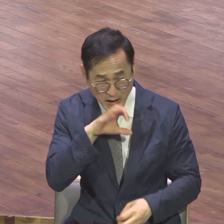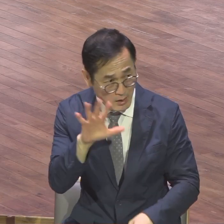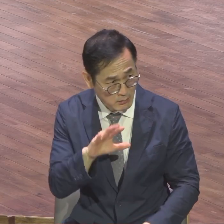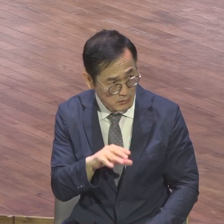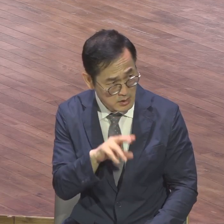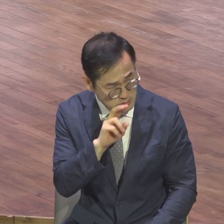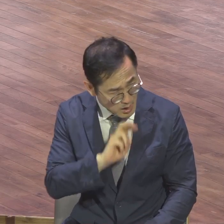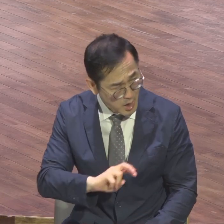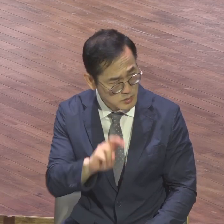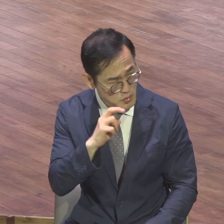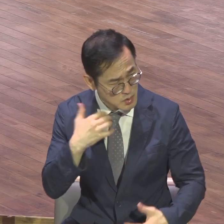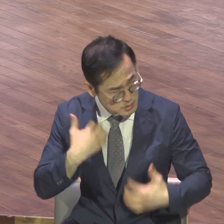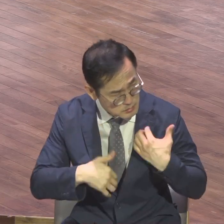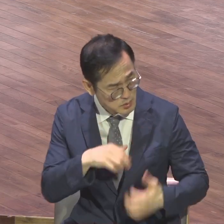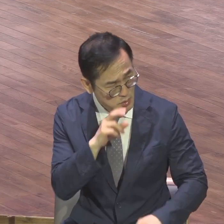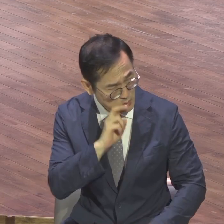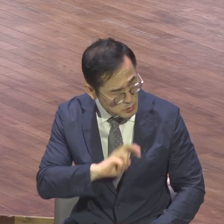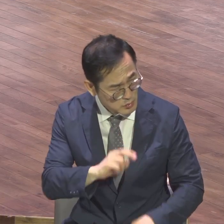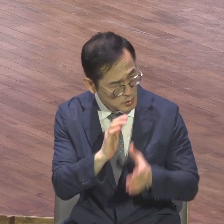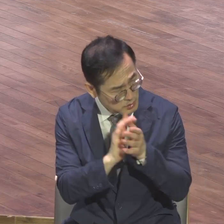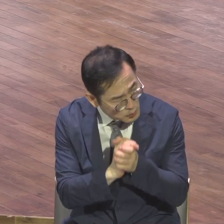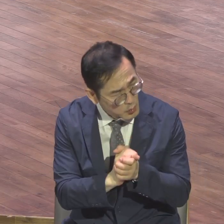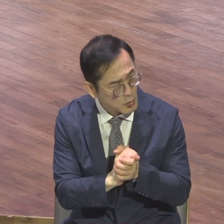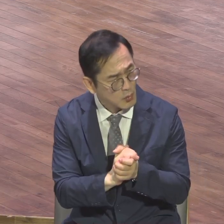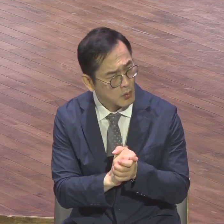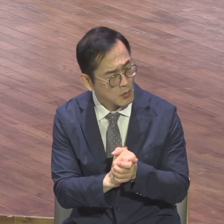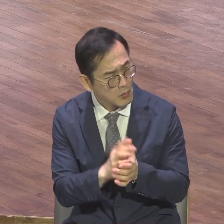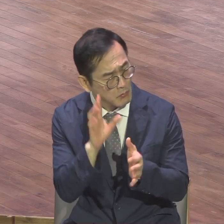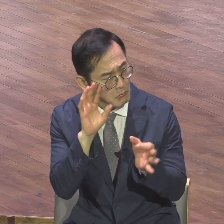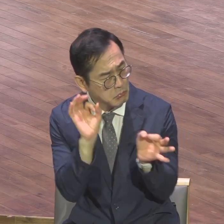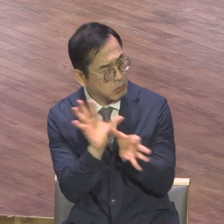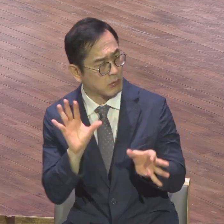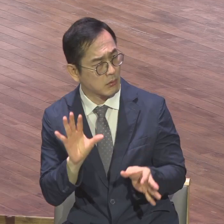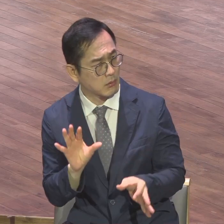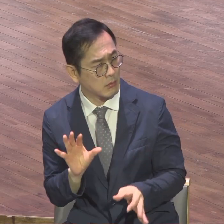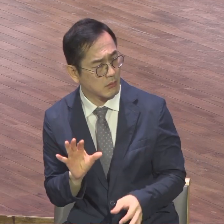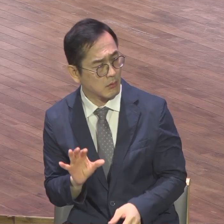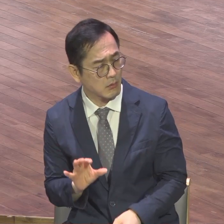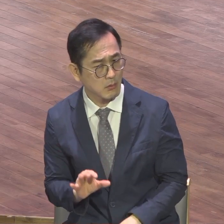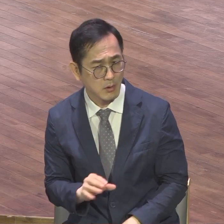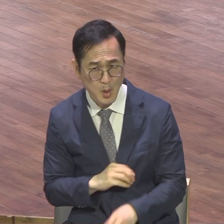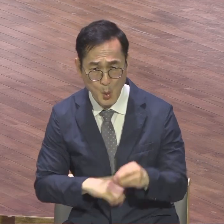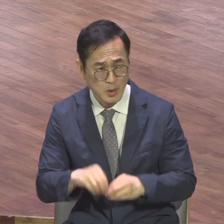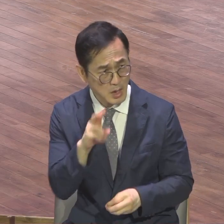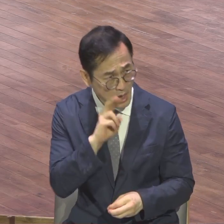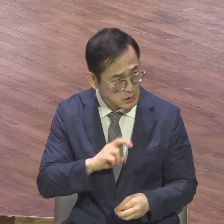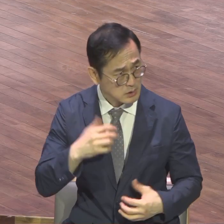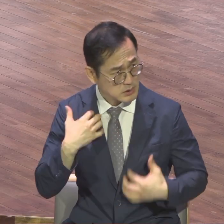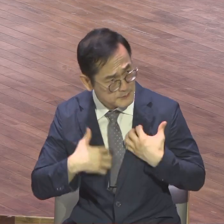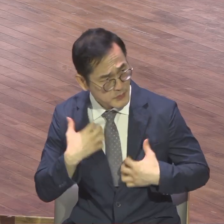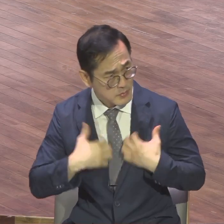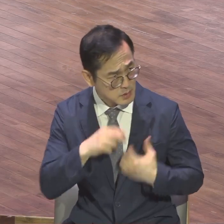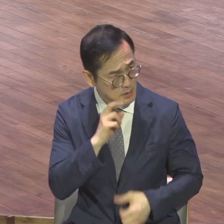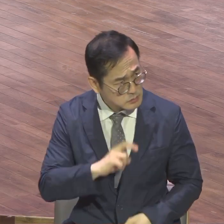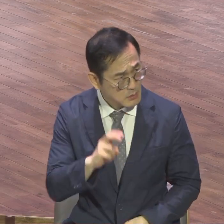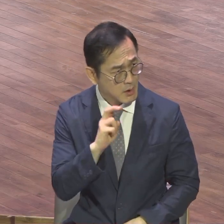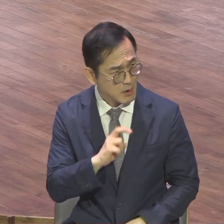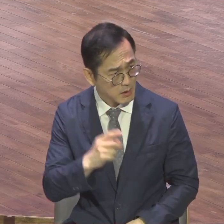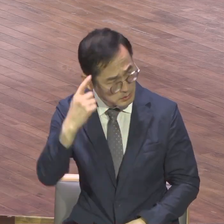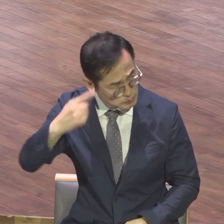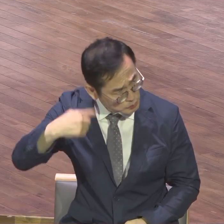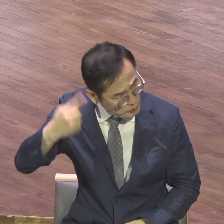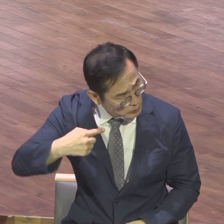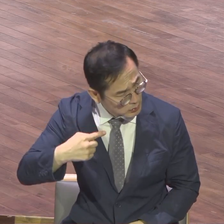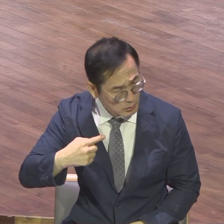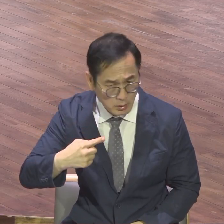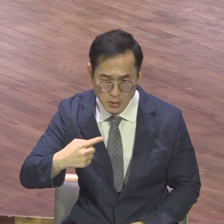그렇게 쇠랑을 차고 원망불통을 해야 될 텐데 오히려 기뻐하며 하나님을 찬송할 수 있느냐? 저